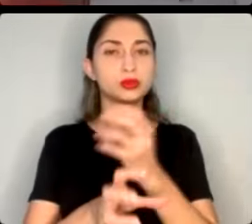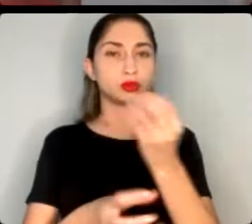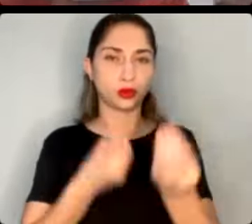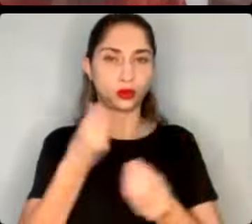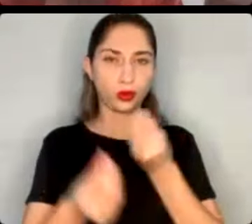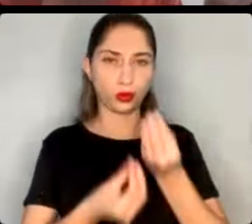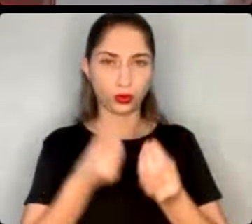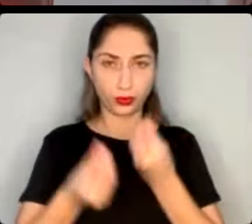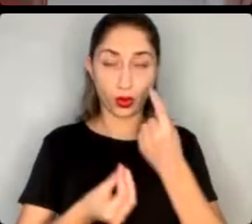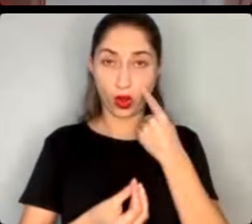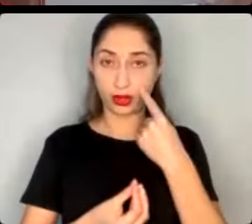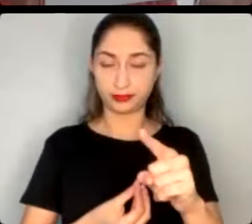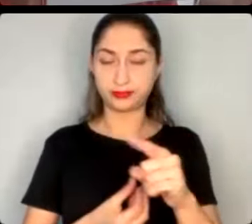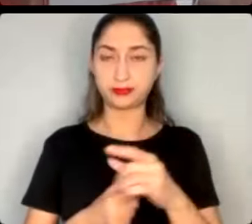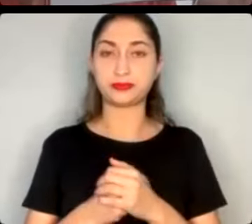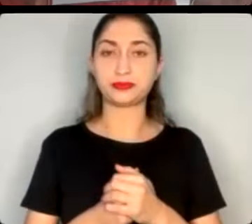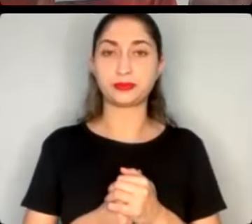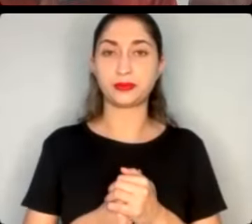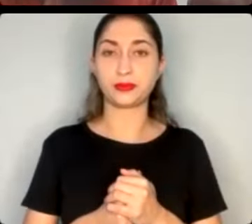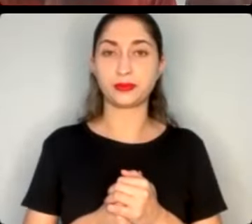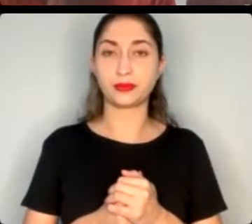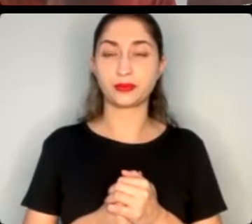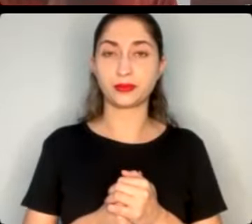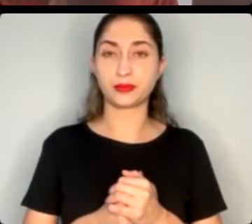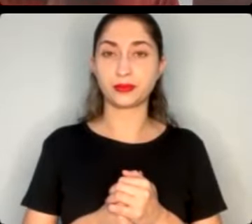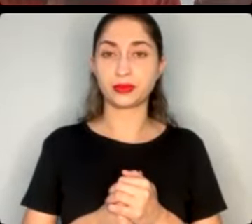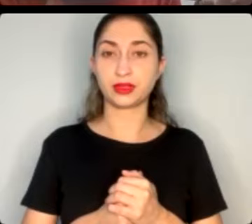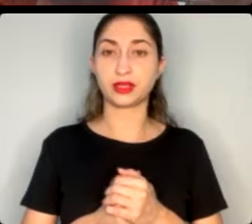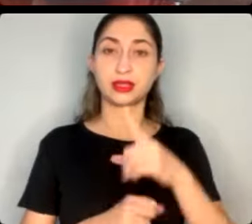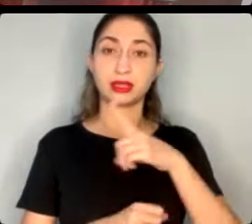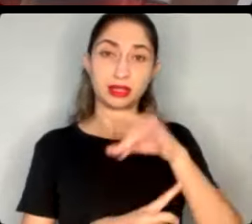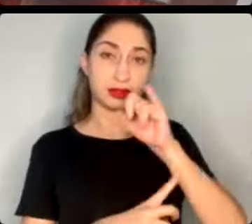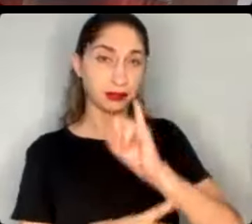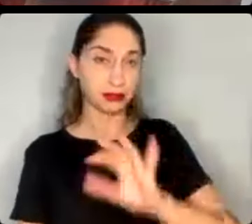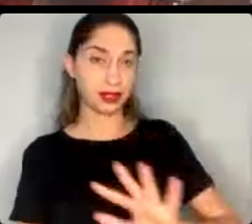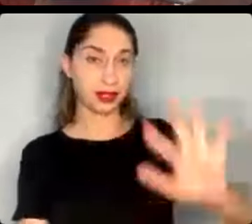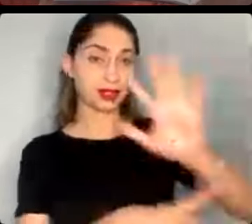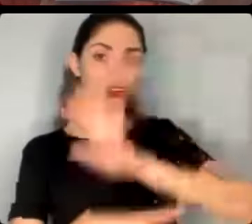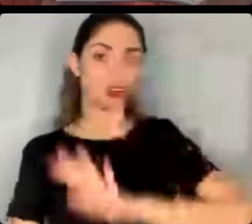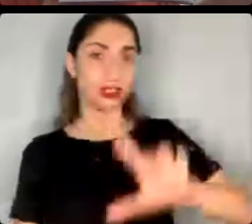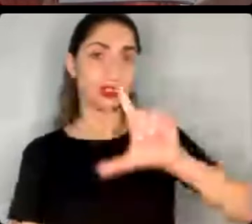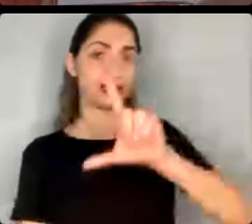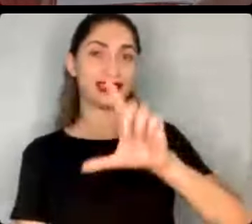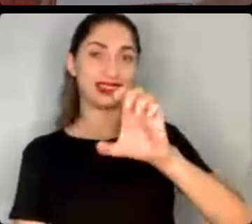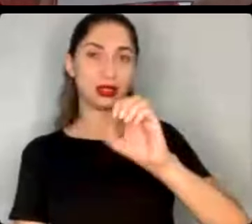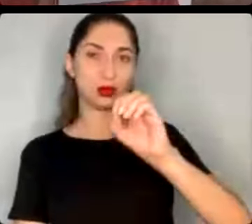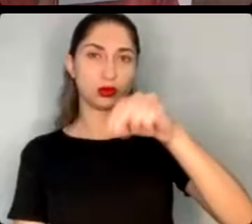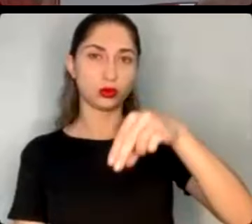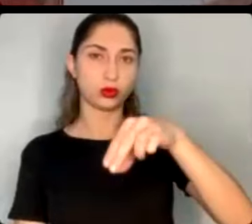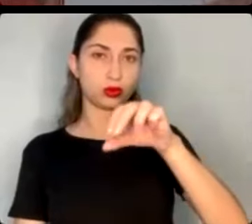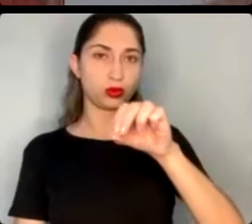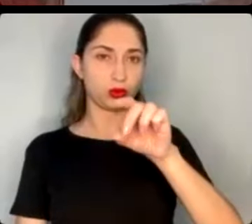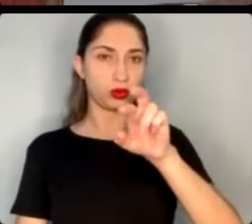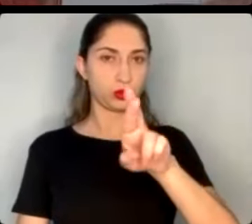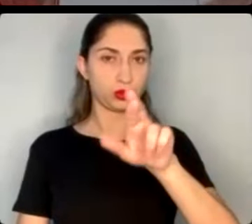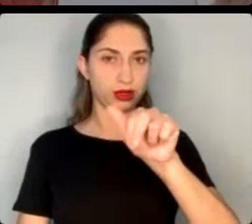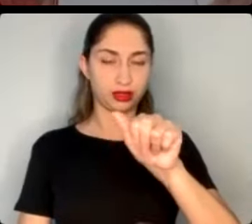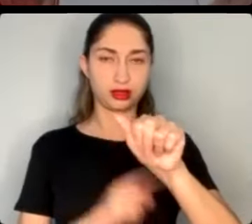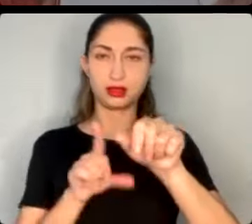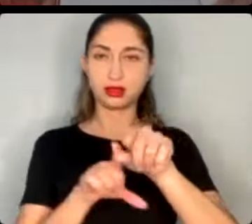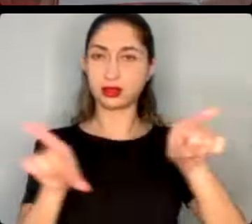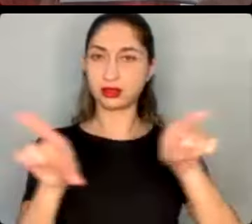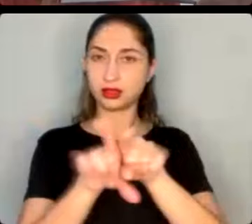a gente tem da imagem também da Leonora, que é a oficina montada. Você faz